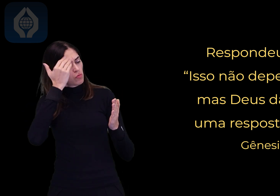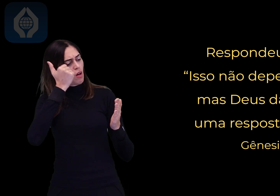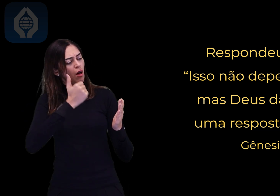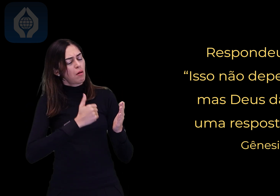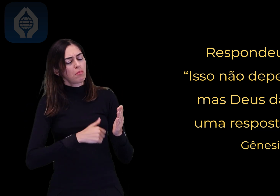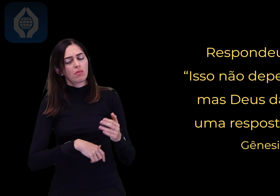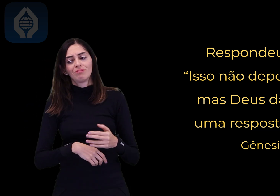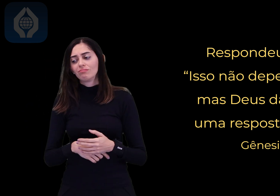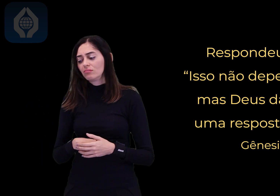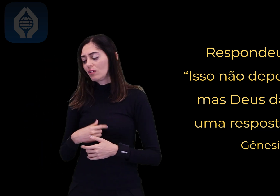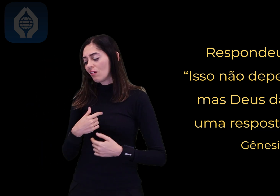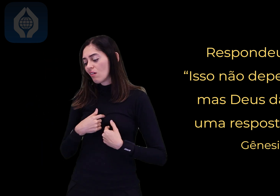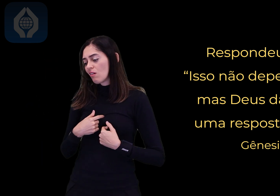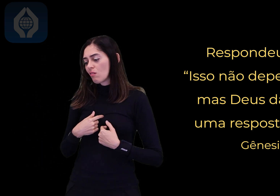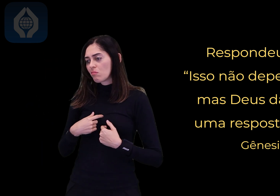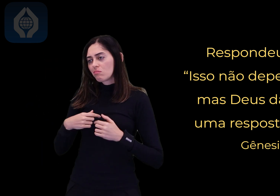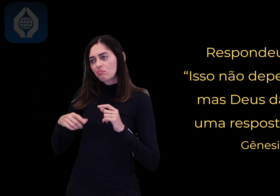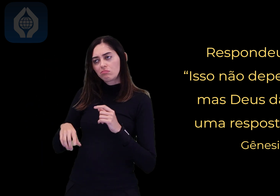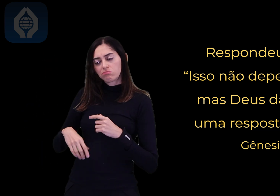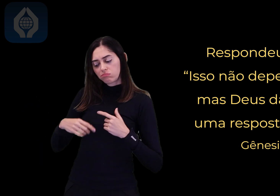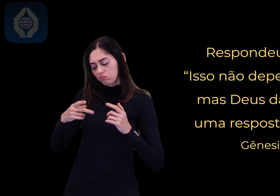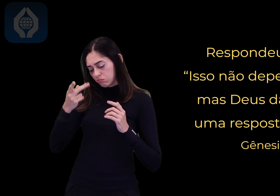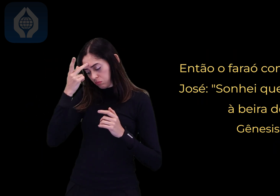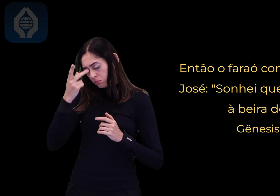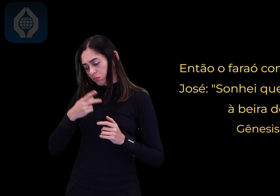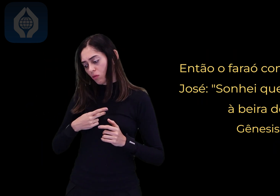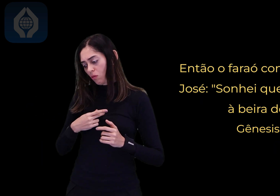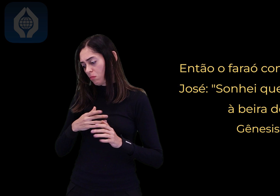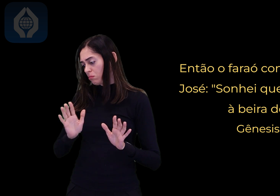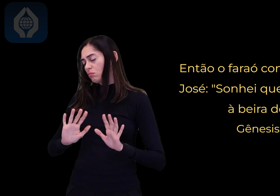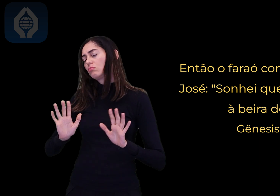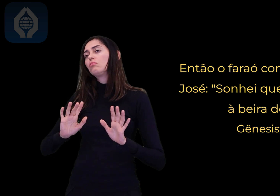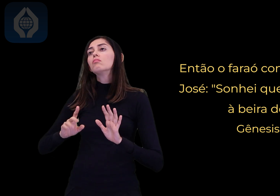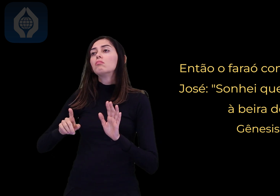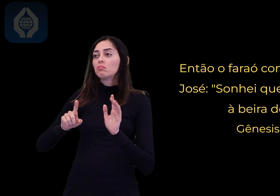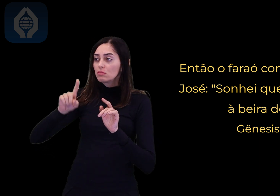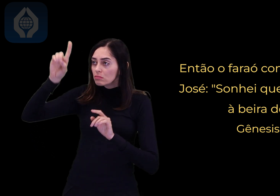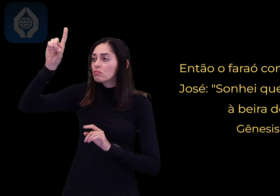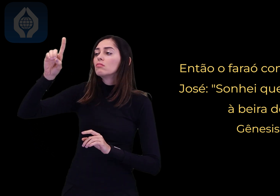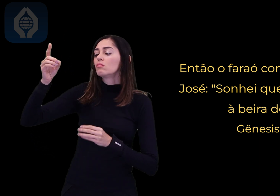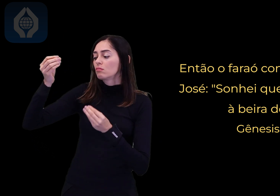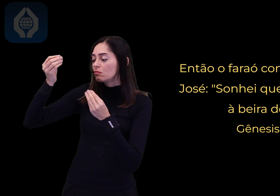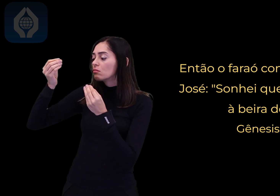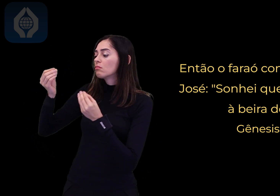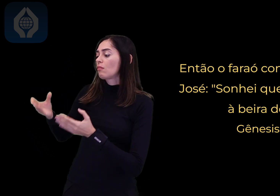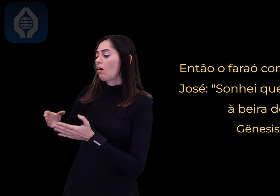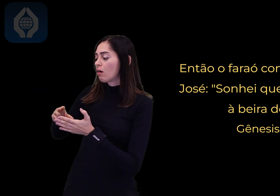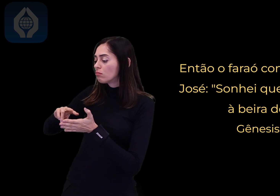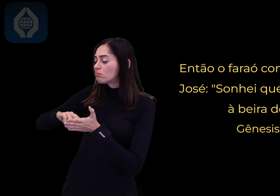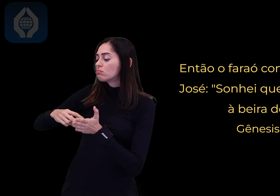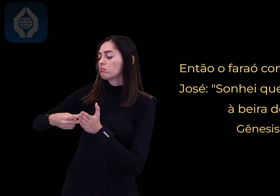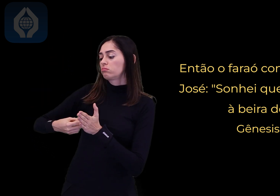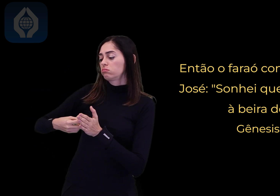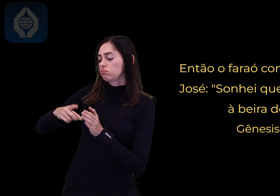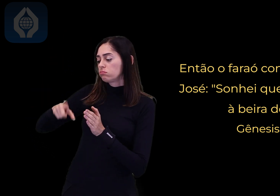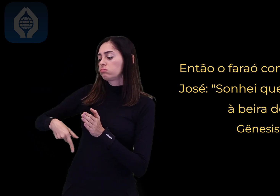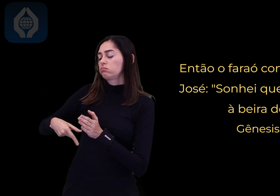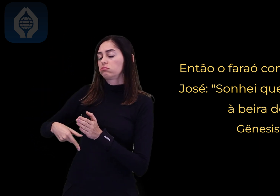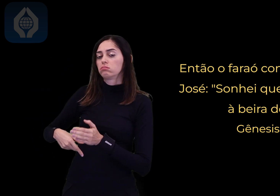ao faraó uma resposta favorável. Então o faraó contou o sonho a José. Sonhei que estava de pé à